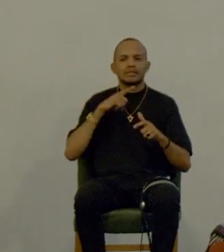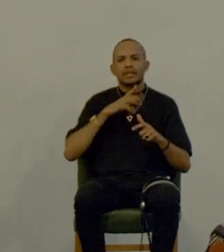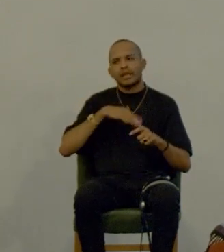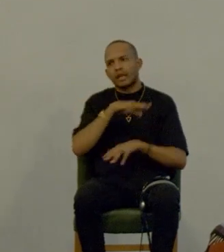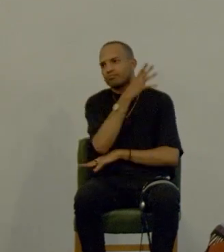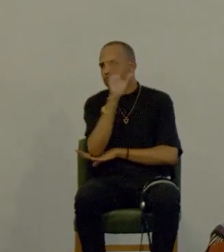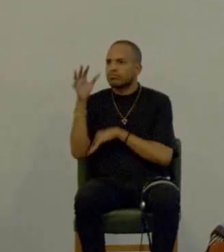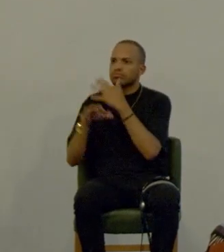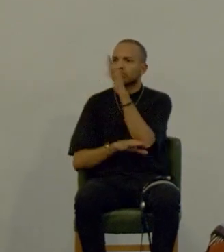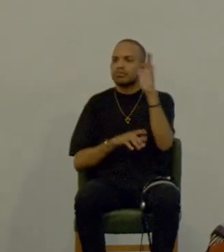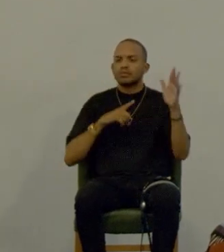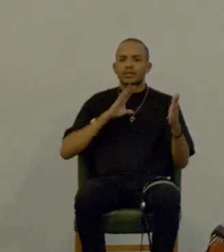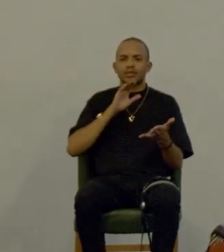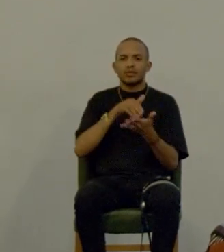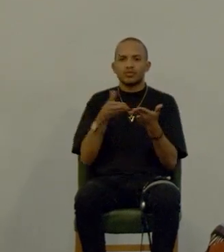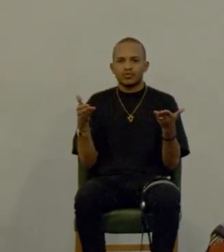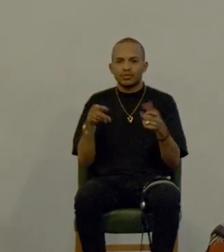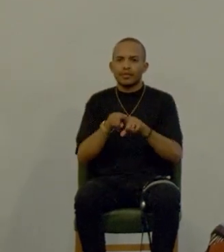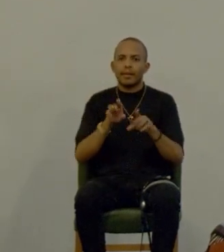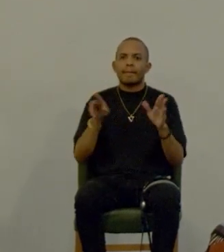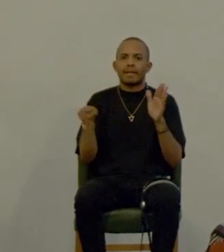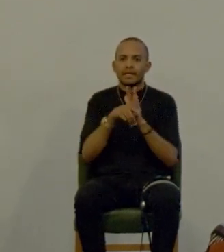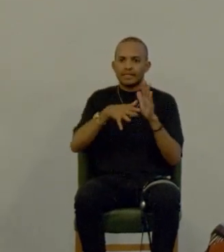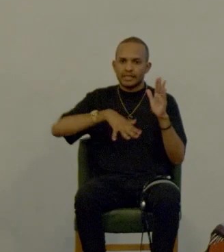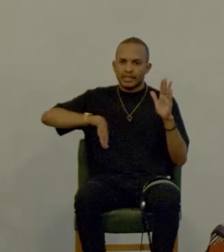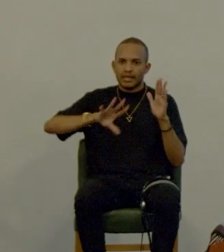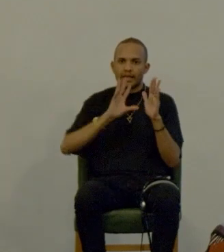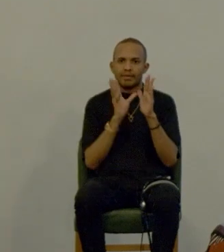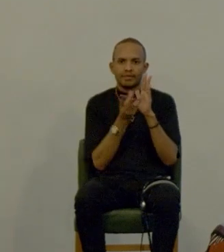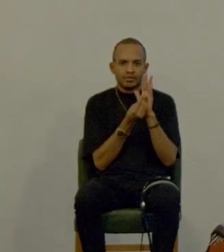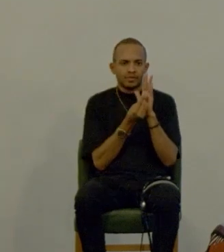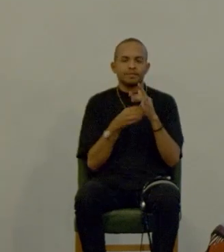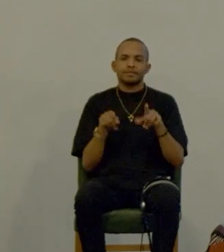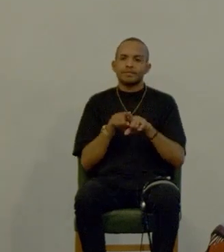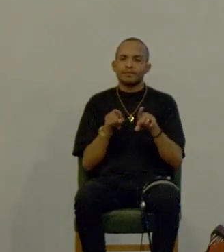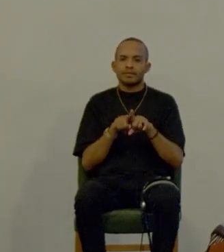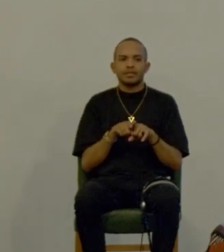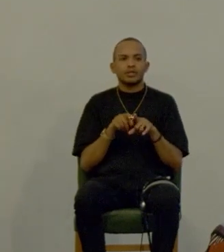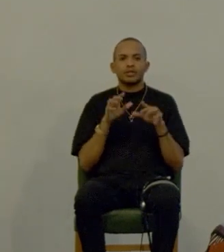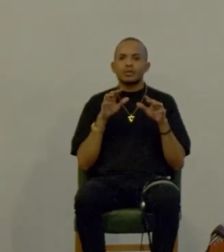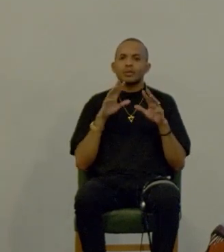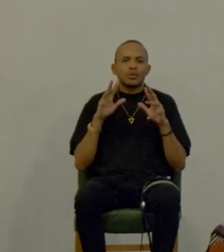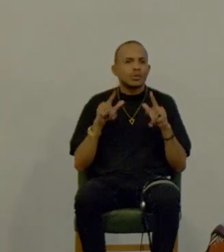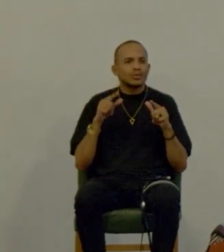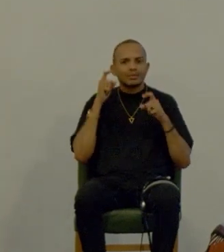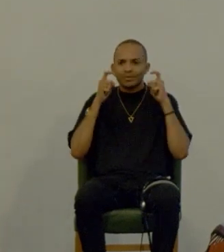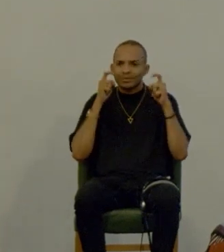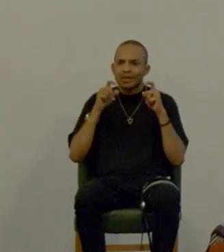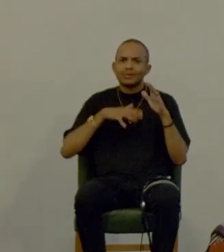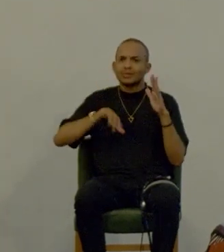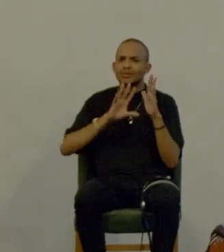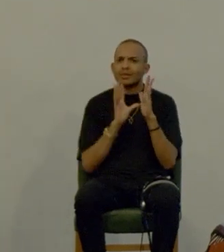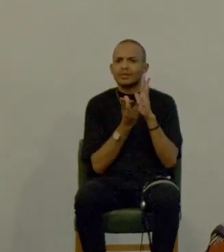biomas que existem, que compõem a Amazônia hoje em dia. Eu participei, está todo mundo super preocupado, né, com a Amazônia,